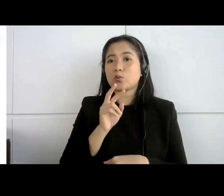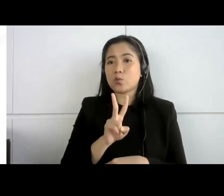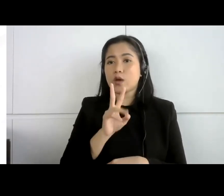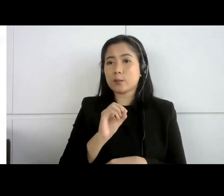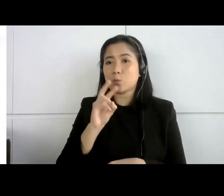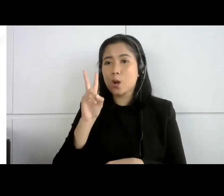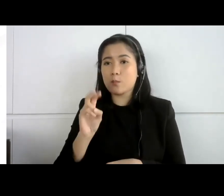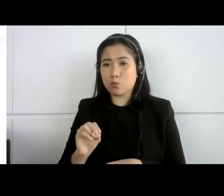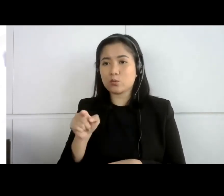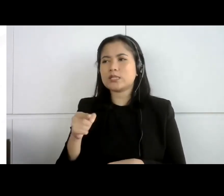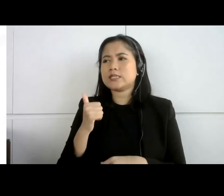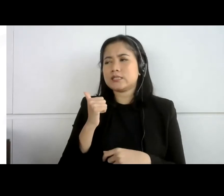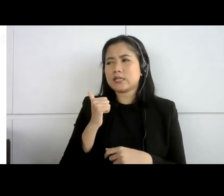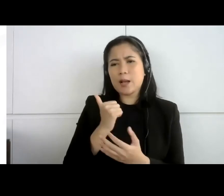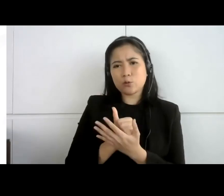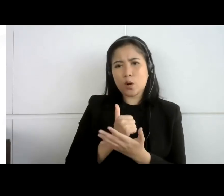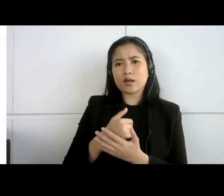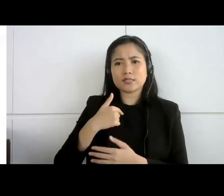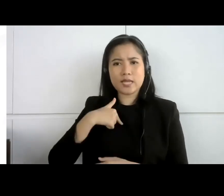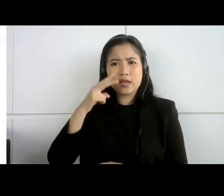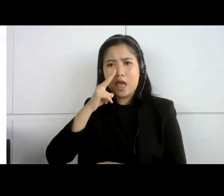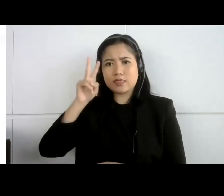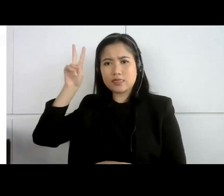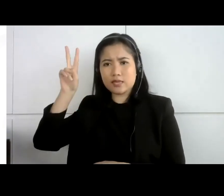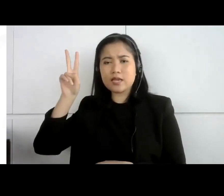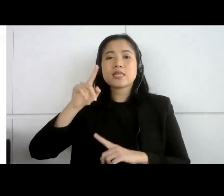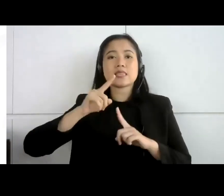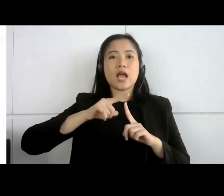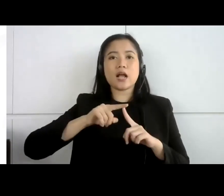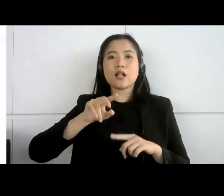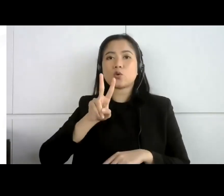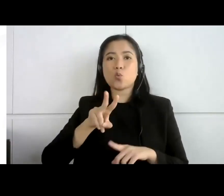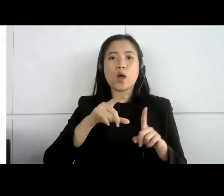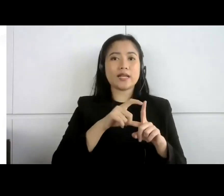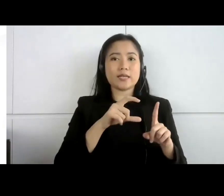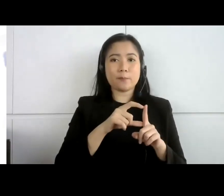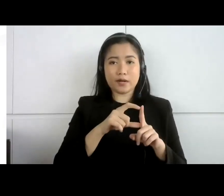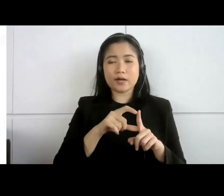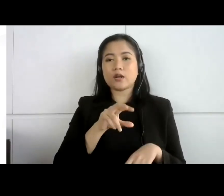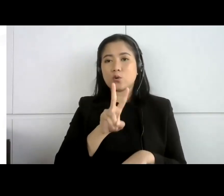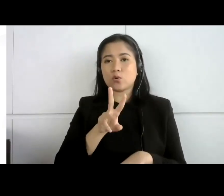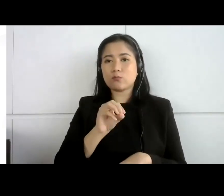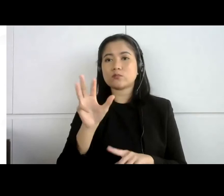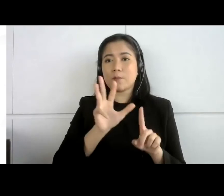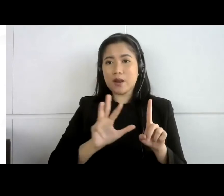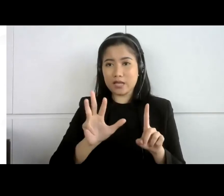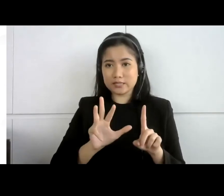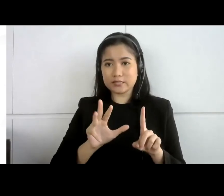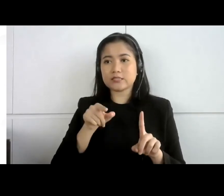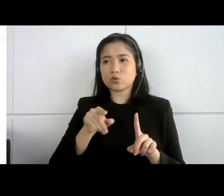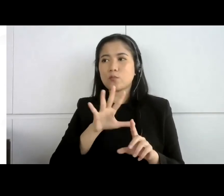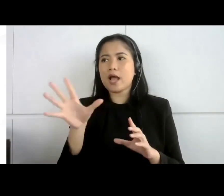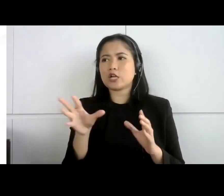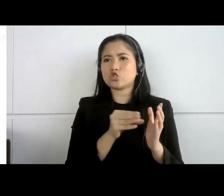saya baru dilantik tanggal 2 Desember 2019, jadi masuk dalam penganggaran